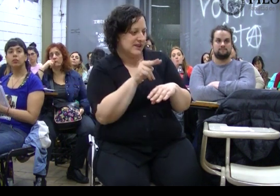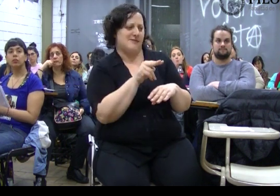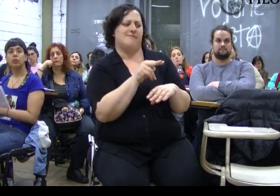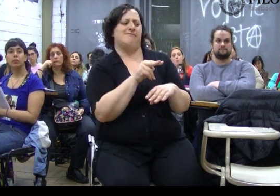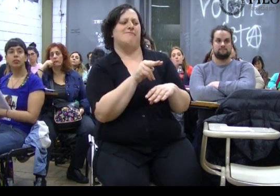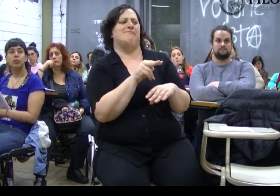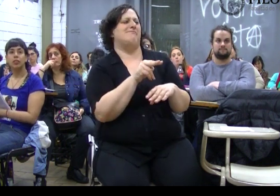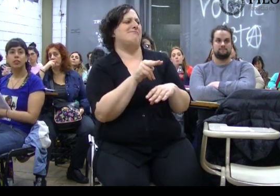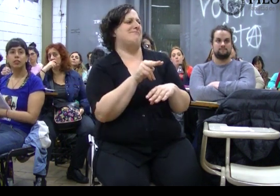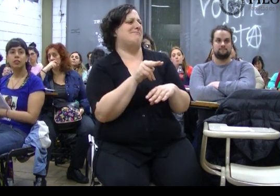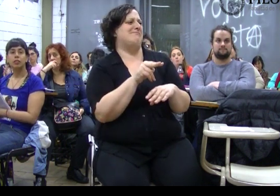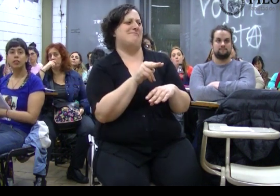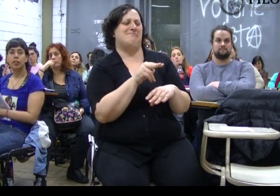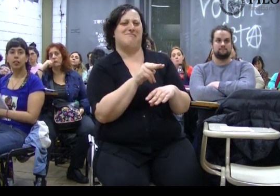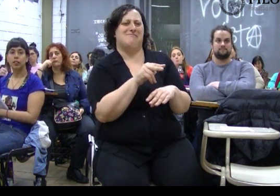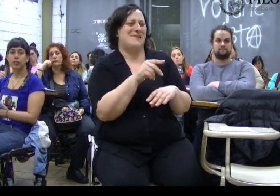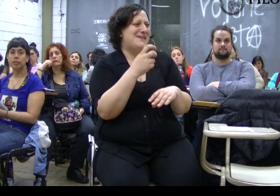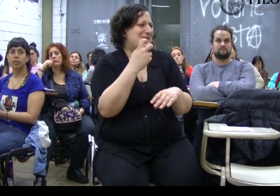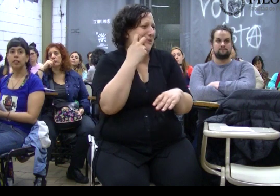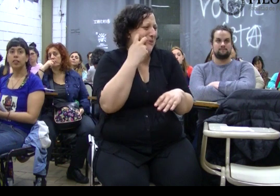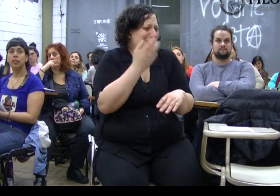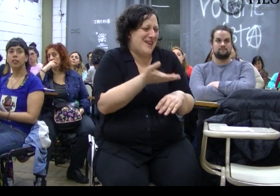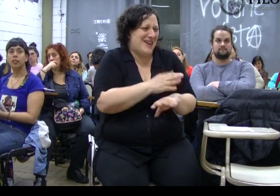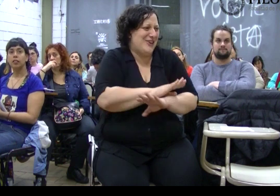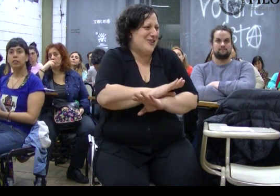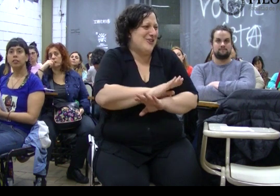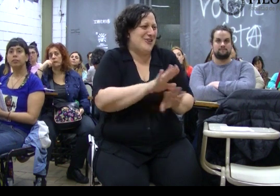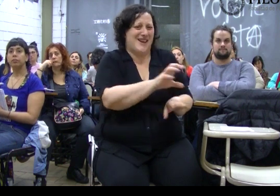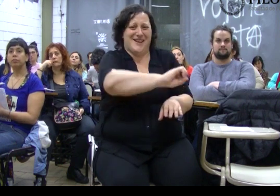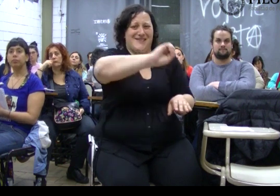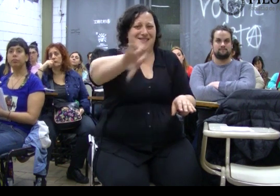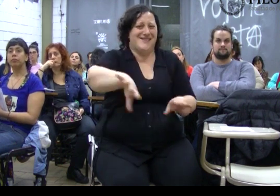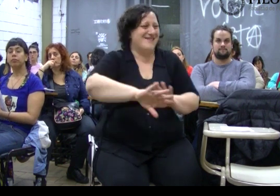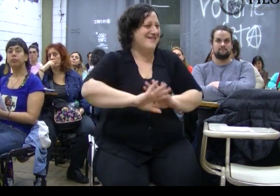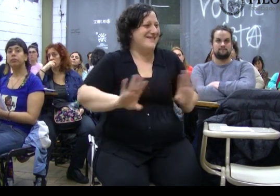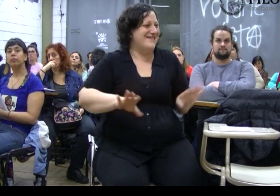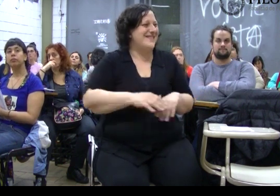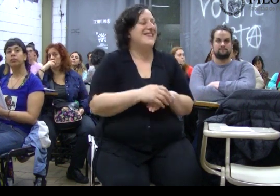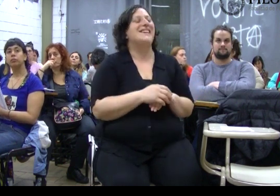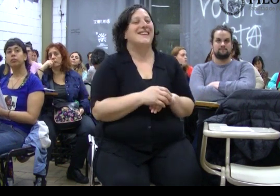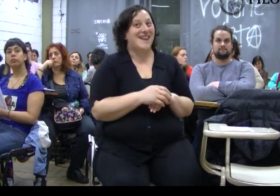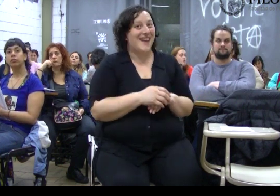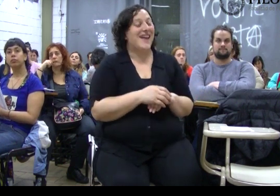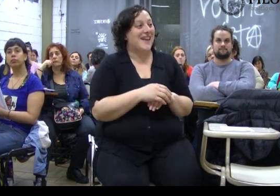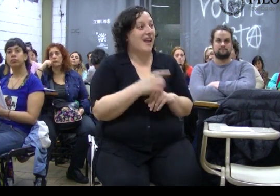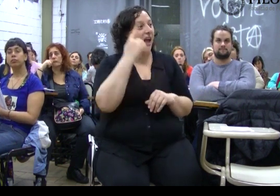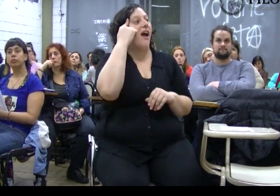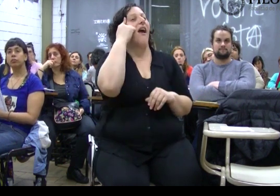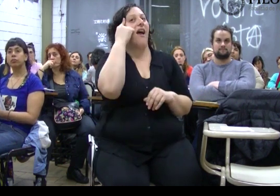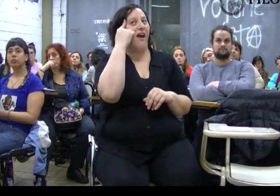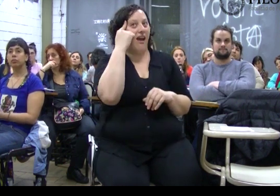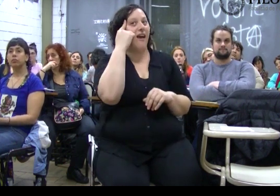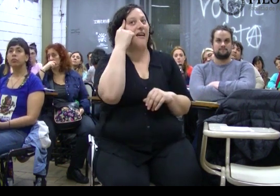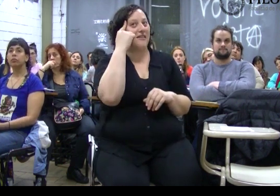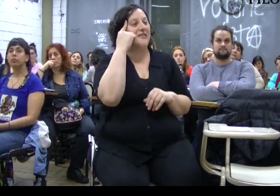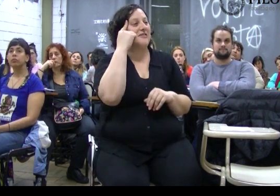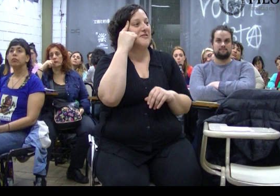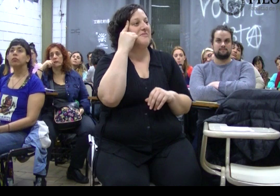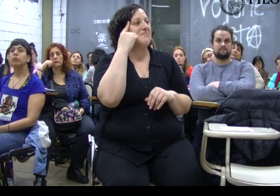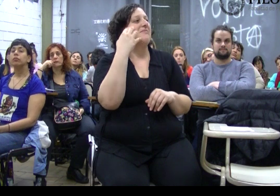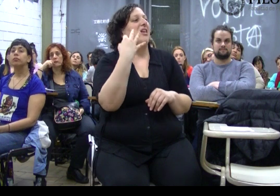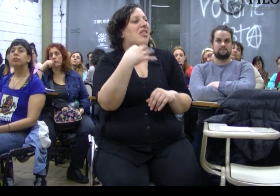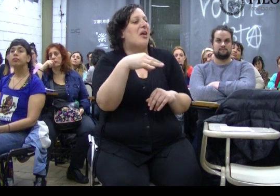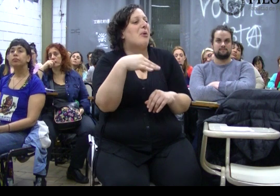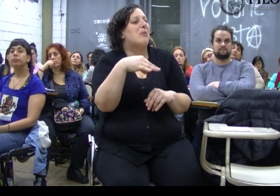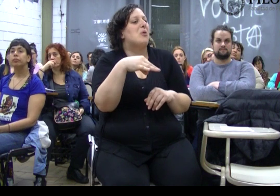no lo puede seguir publicando. Y digo, tenés razón, hay que descartarlo. Y ahí entonces empezamos a pensar en